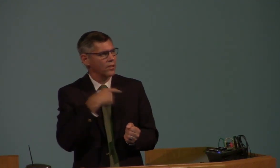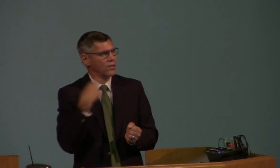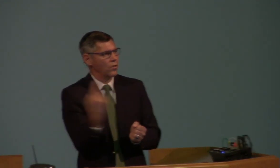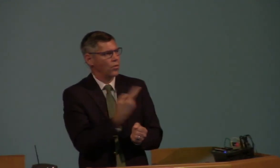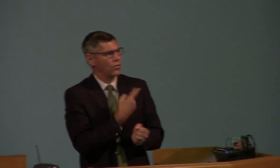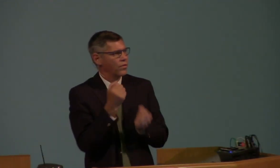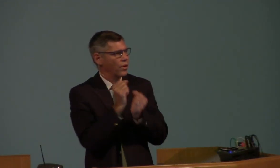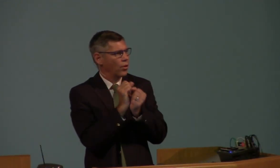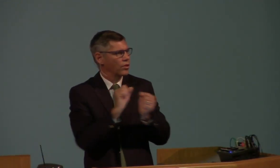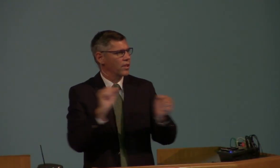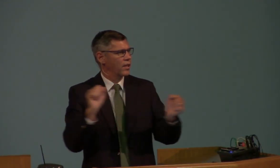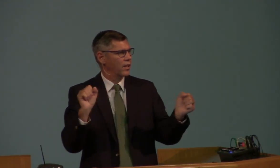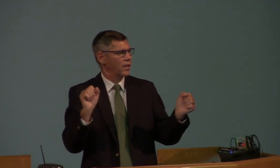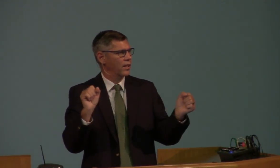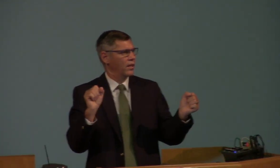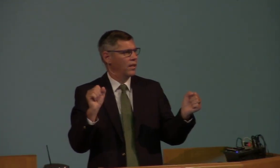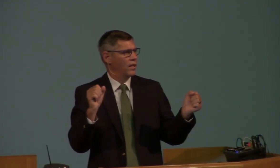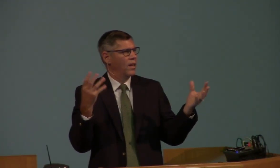ons verlosser en die